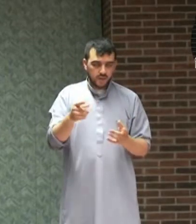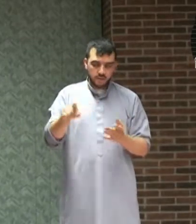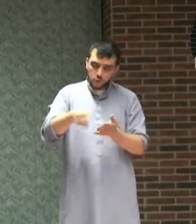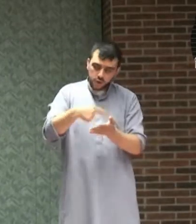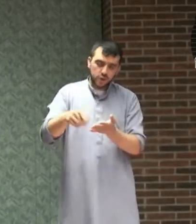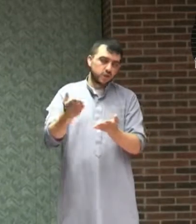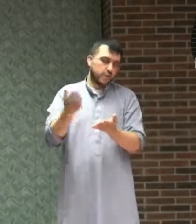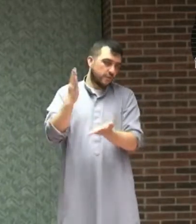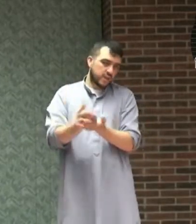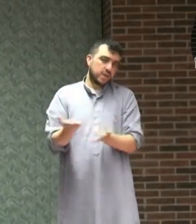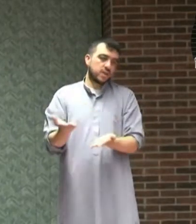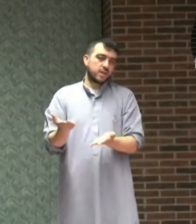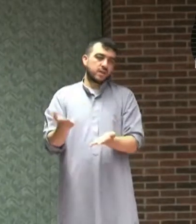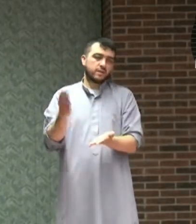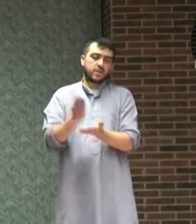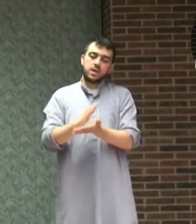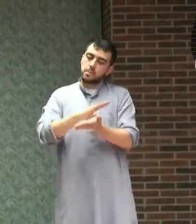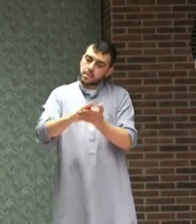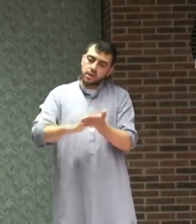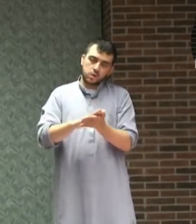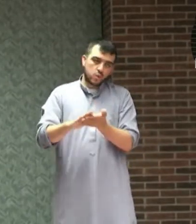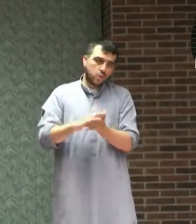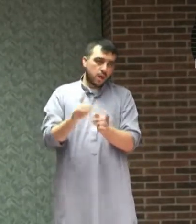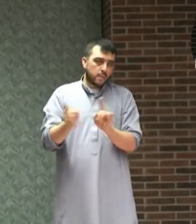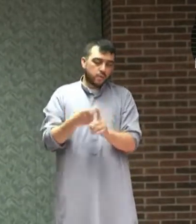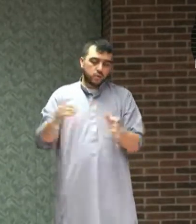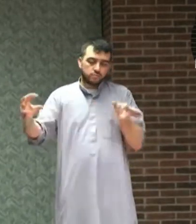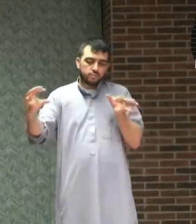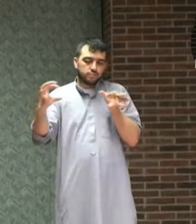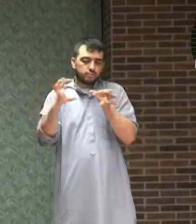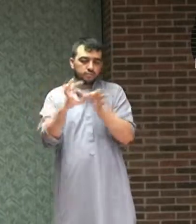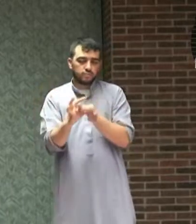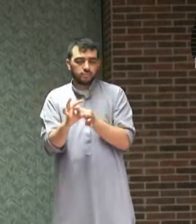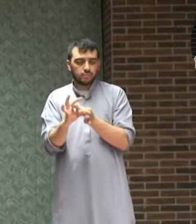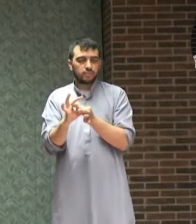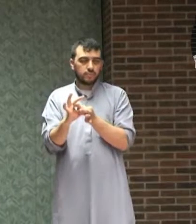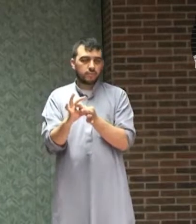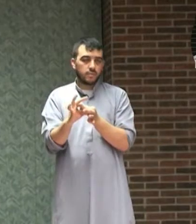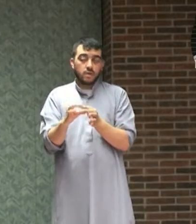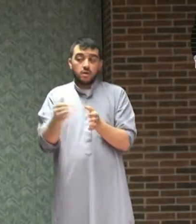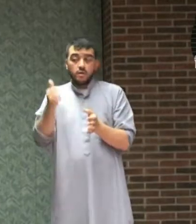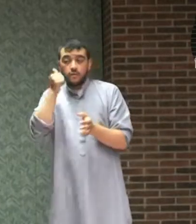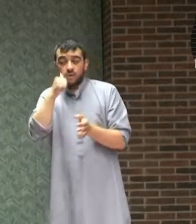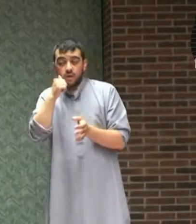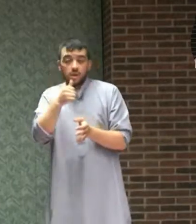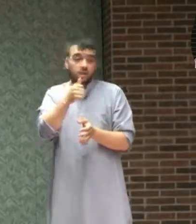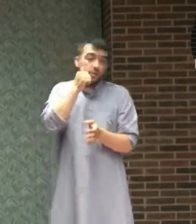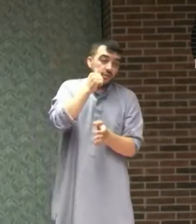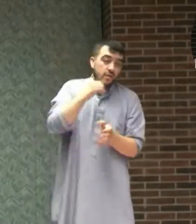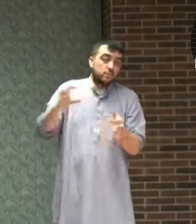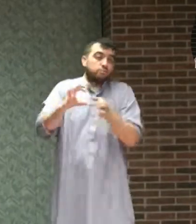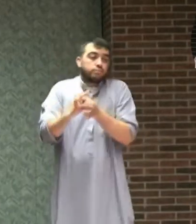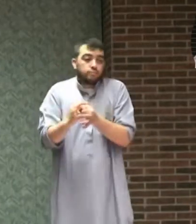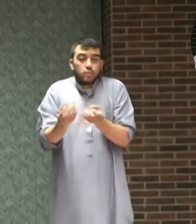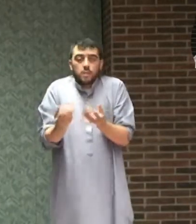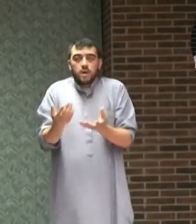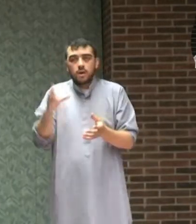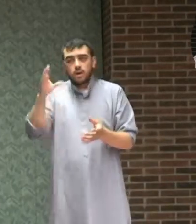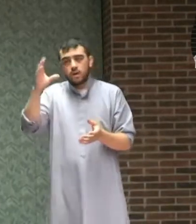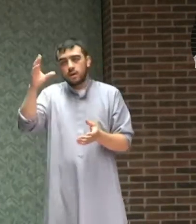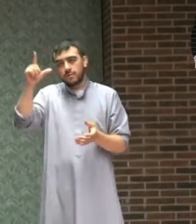ce manquement, et rectifier le tir et ressouder un lien solide entre le croyant et son frère, entre la croyante